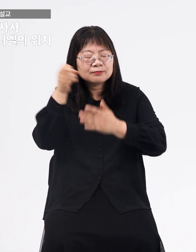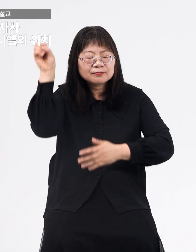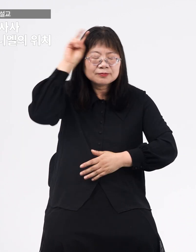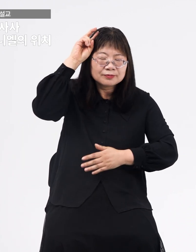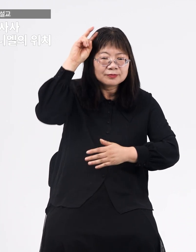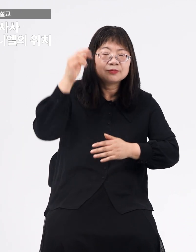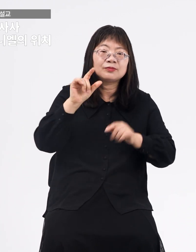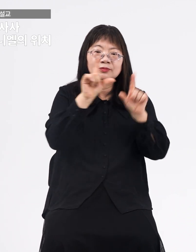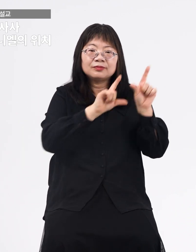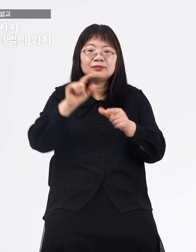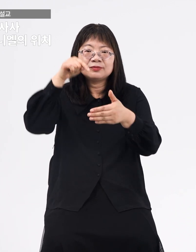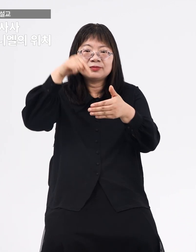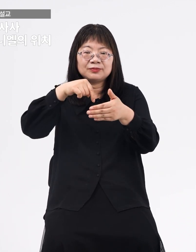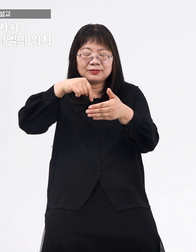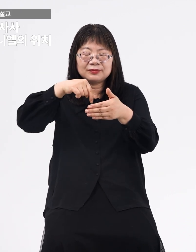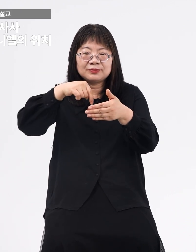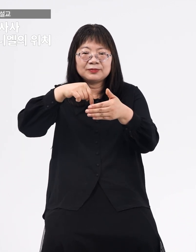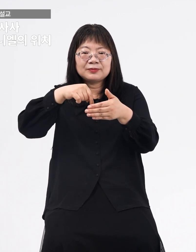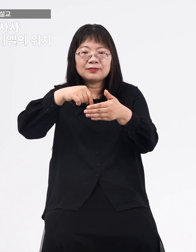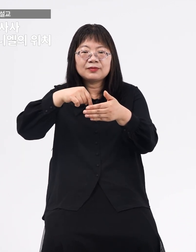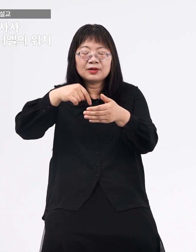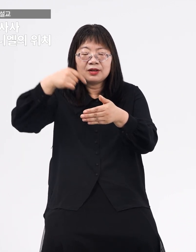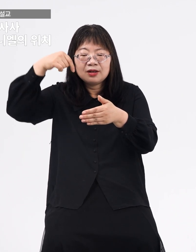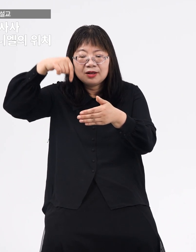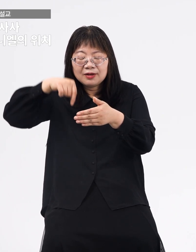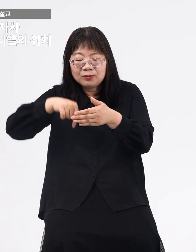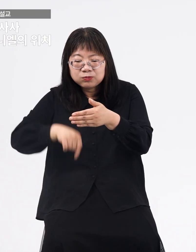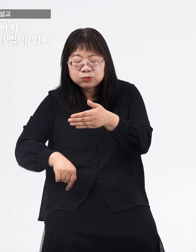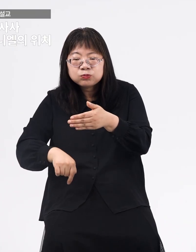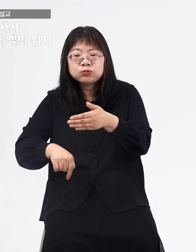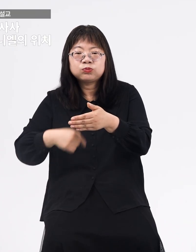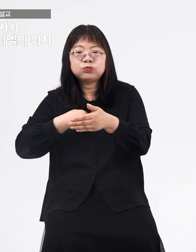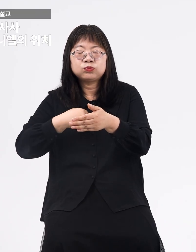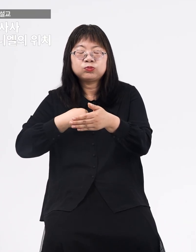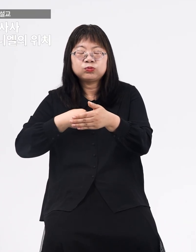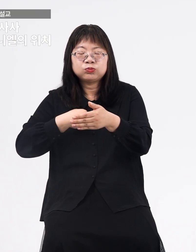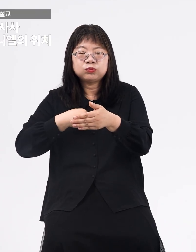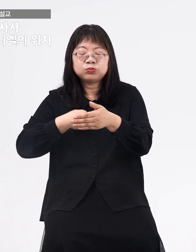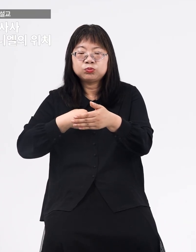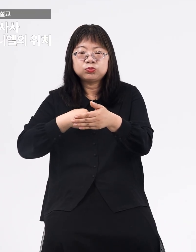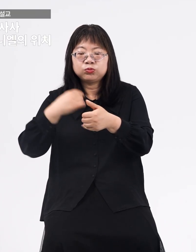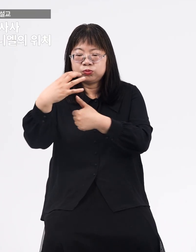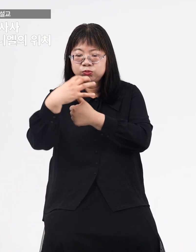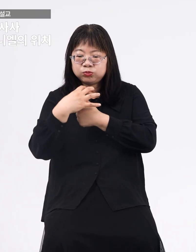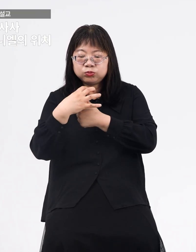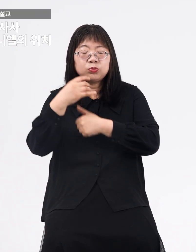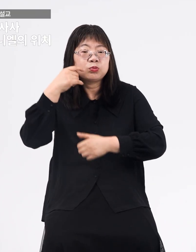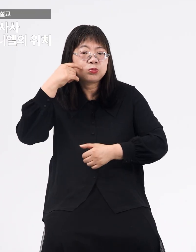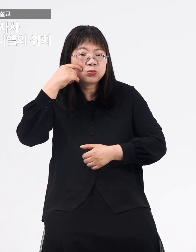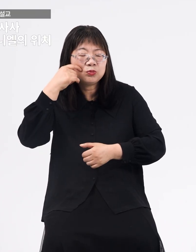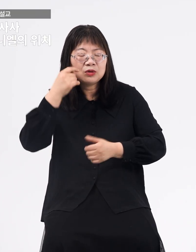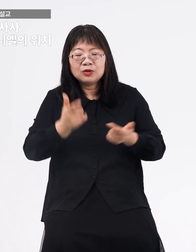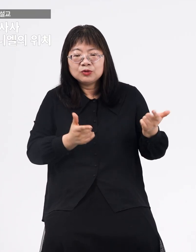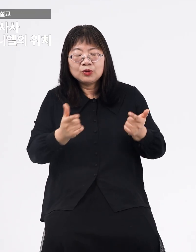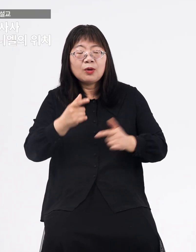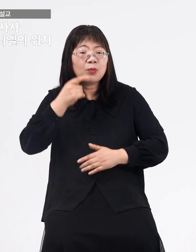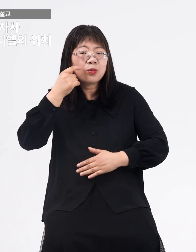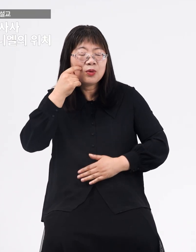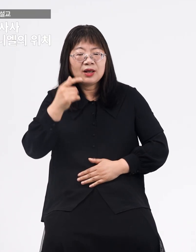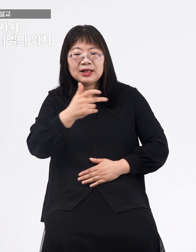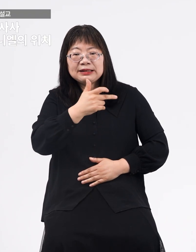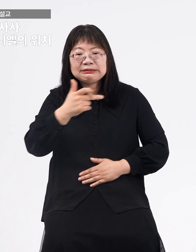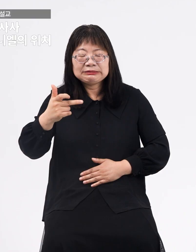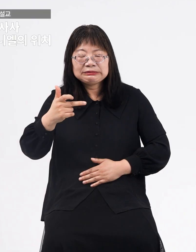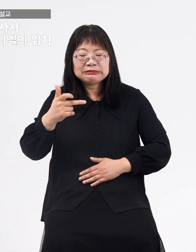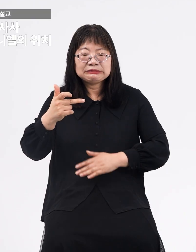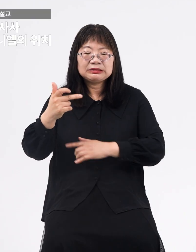속에 깊숙이 내가 더 이상은 통제하거나 제어할 수 없는 거대한